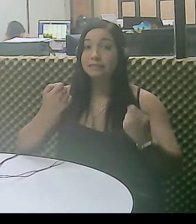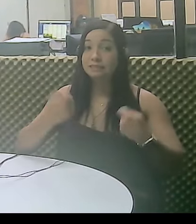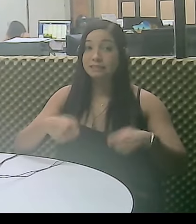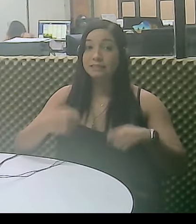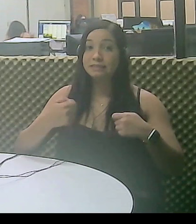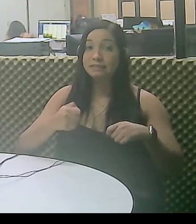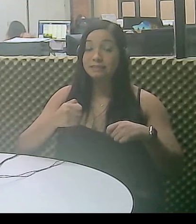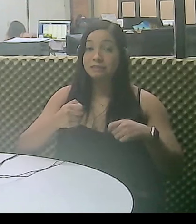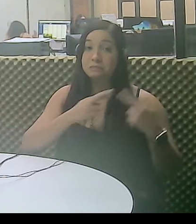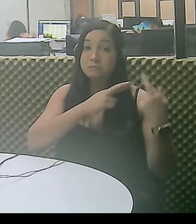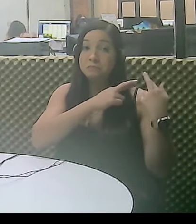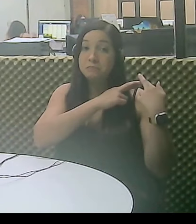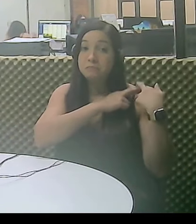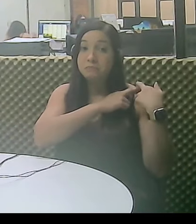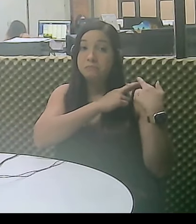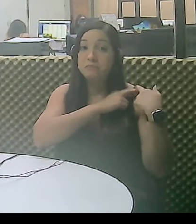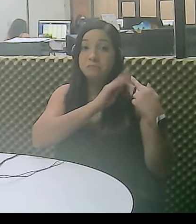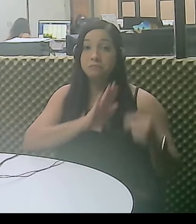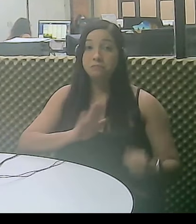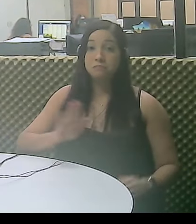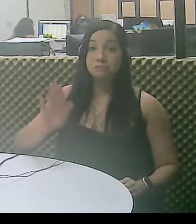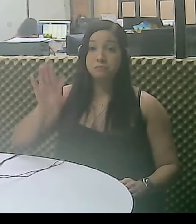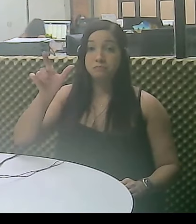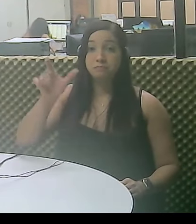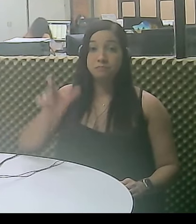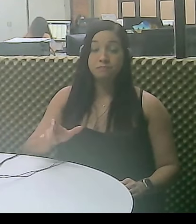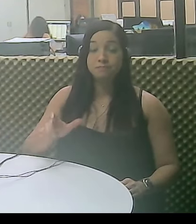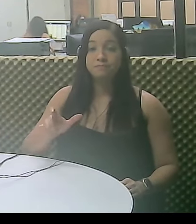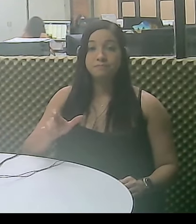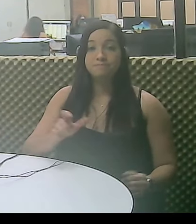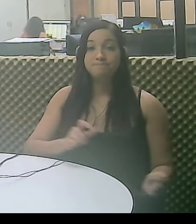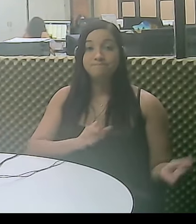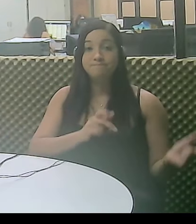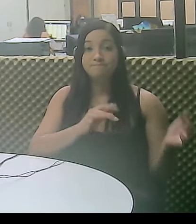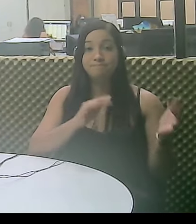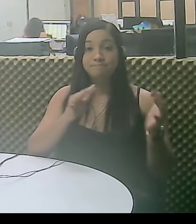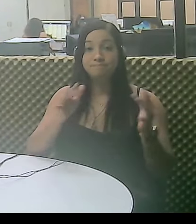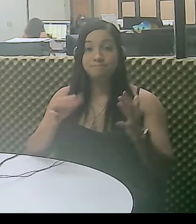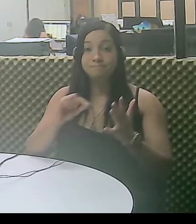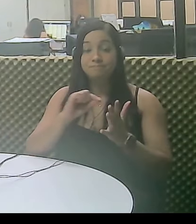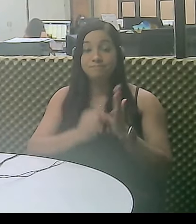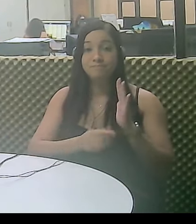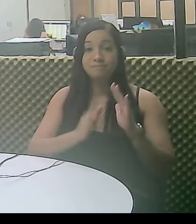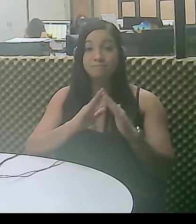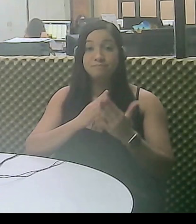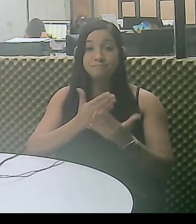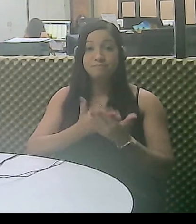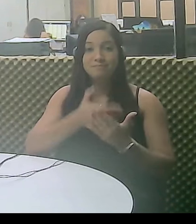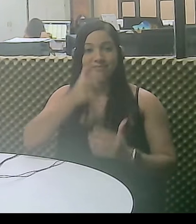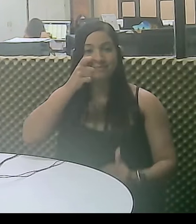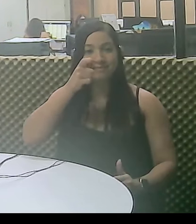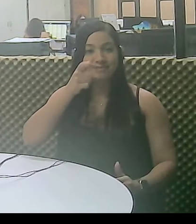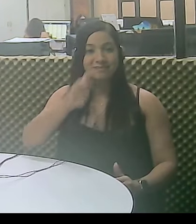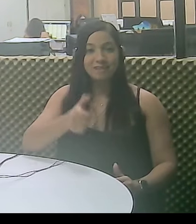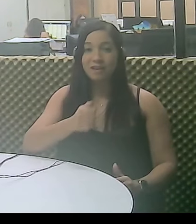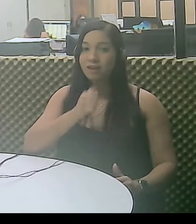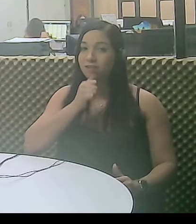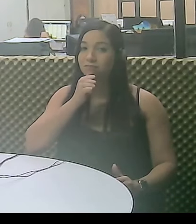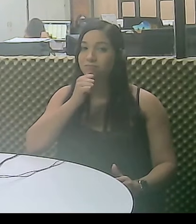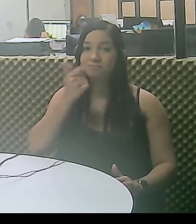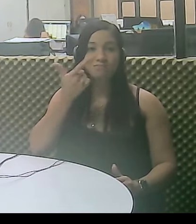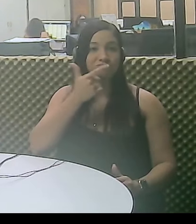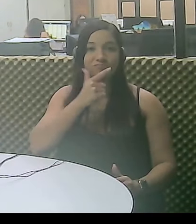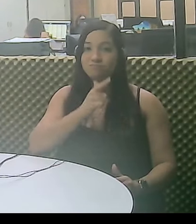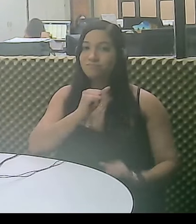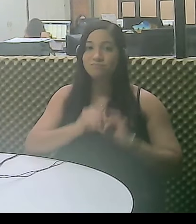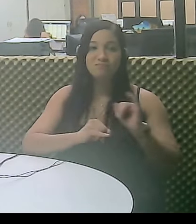por pessoa responsável pelo candidato. Durante o período estipulado para inscrição escolar, os interessados que não tiverem acesso